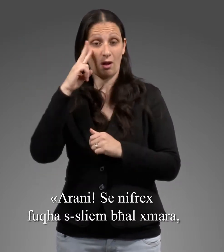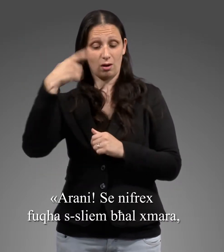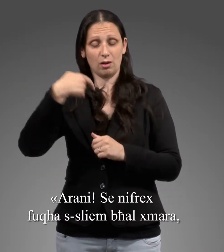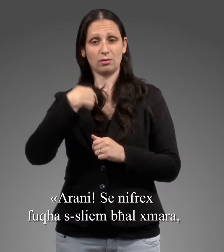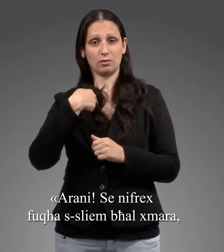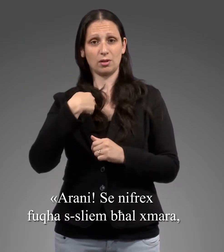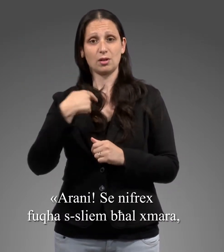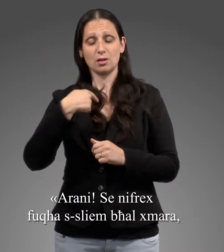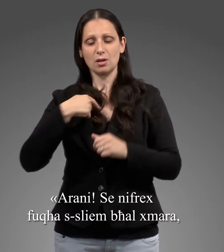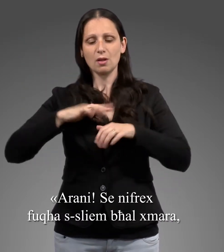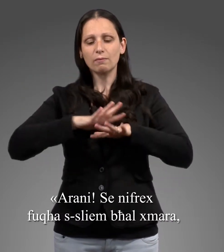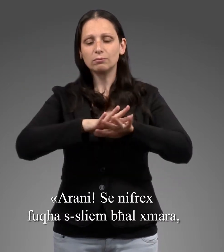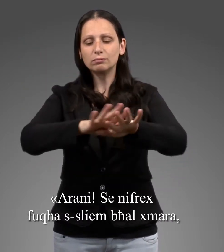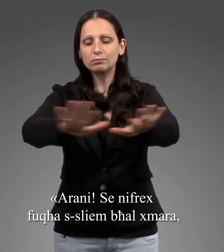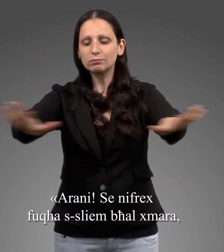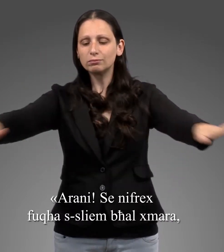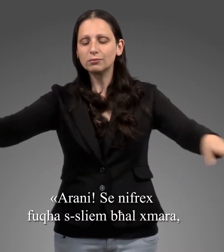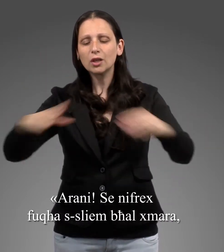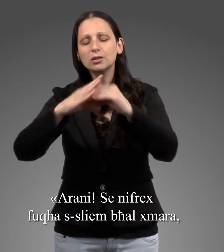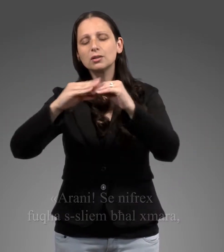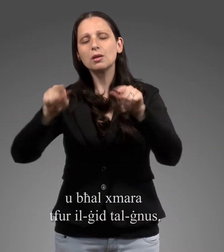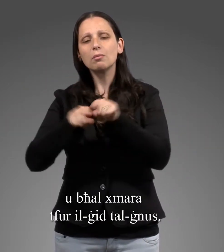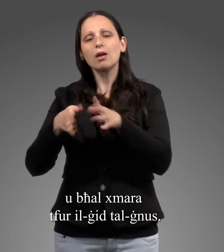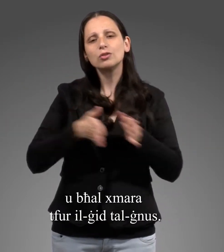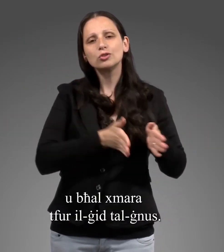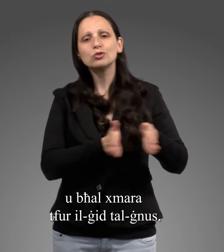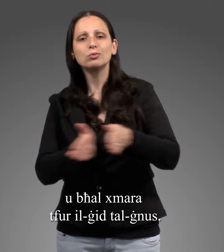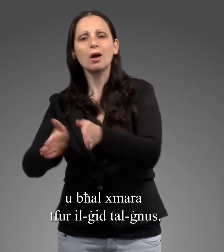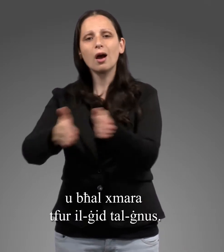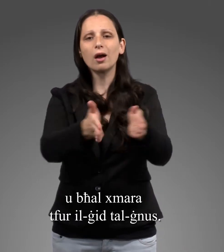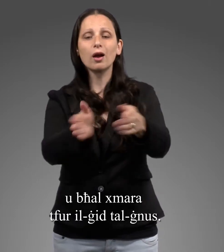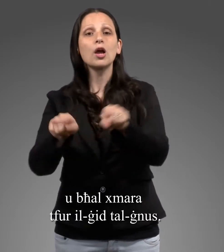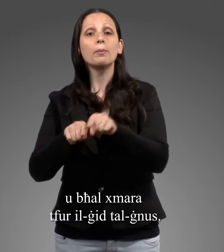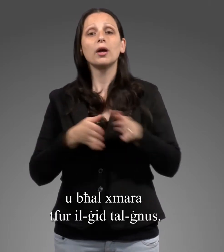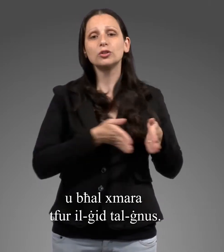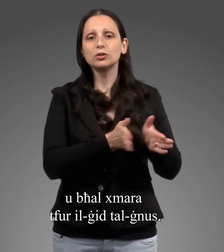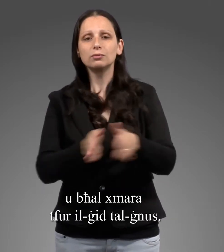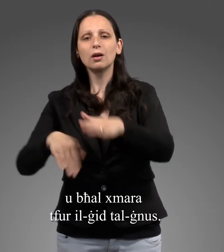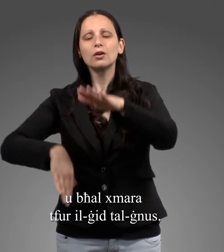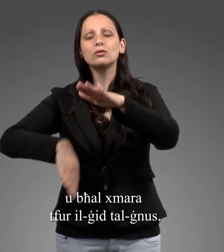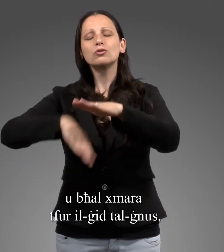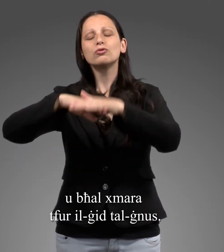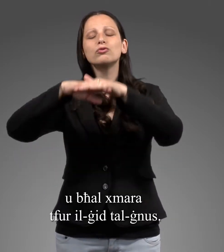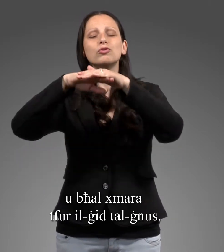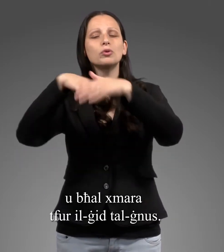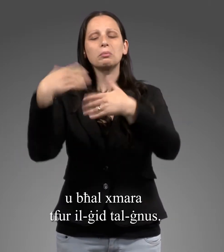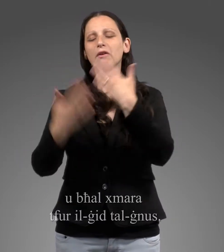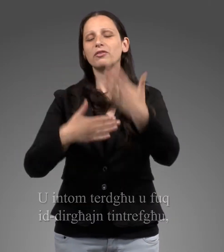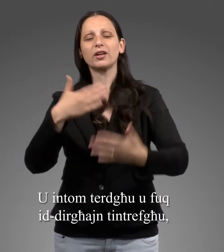Se nifrex fuq għaslim bħal xmara. U bħal xmara tfur il-ġit tal-ġnus.